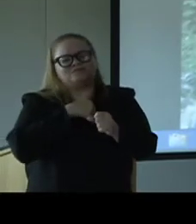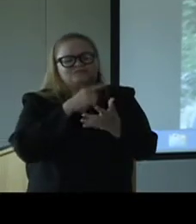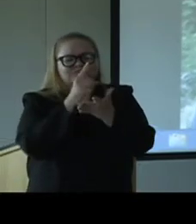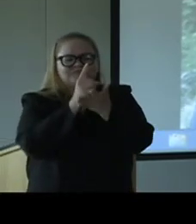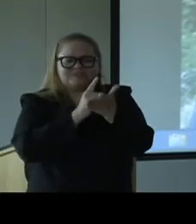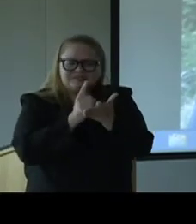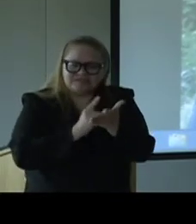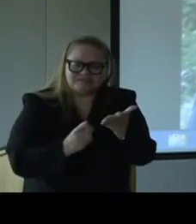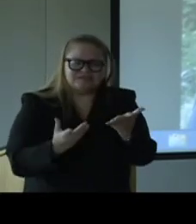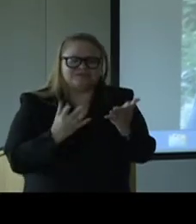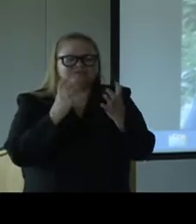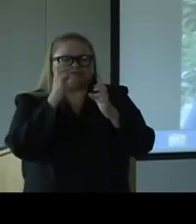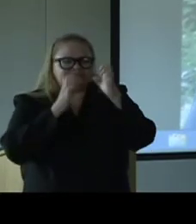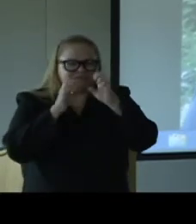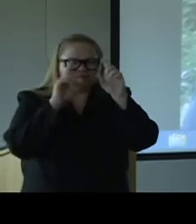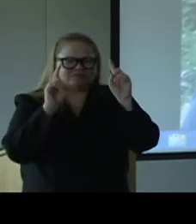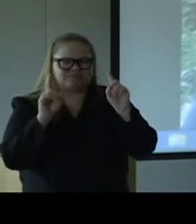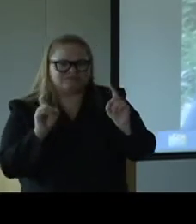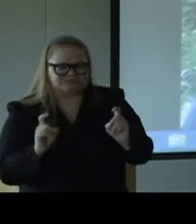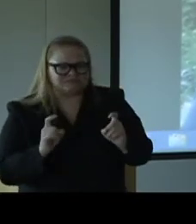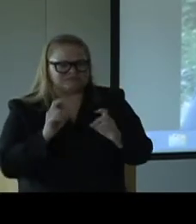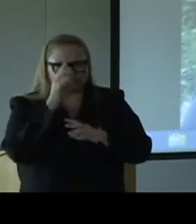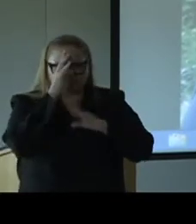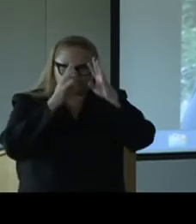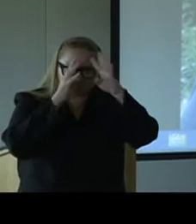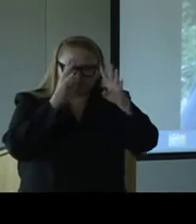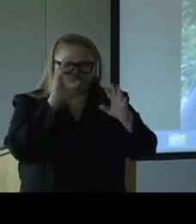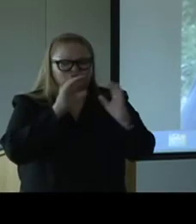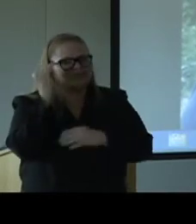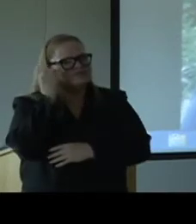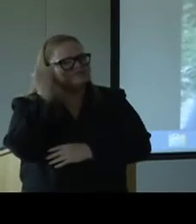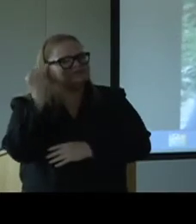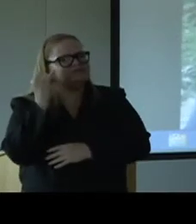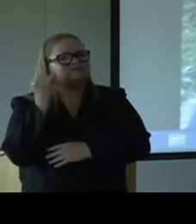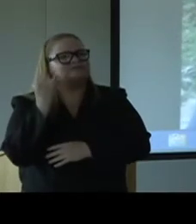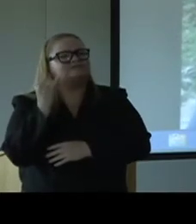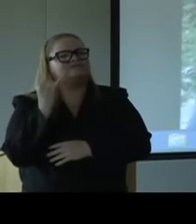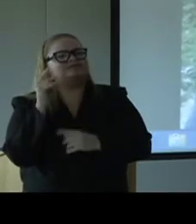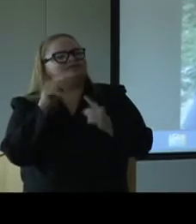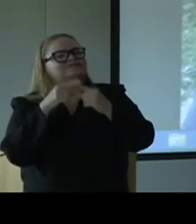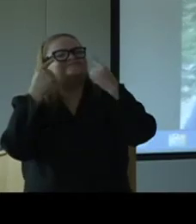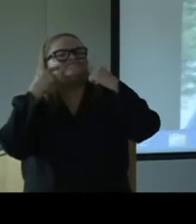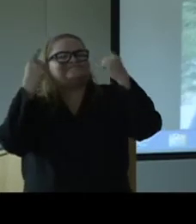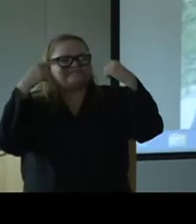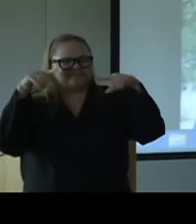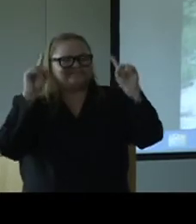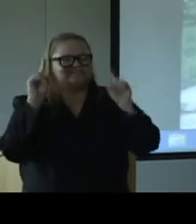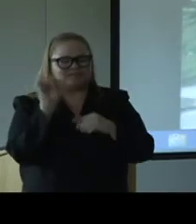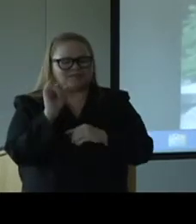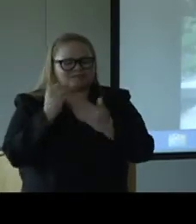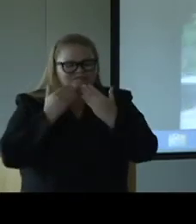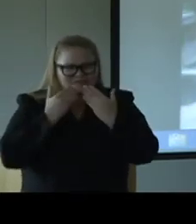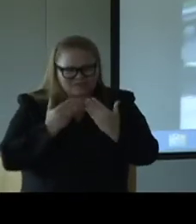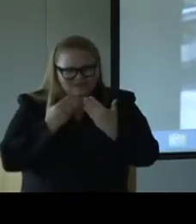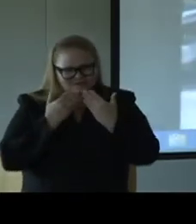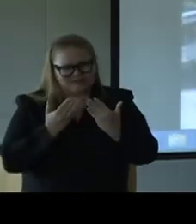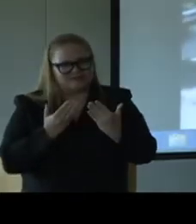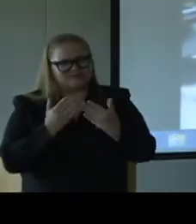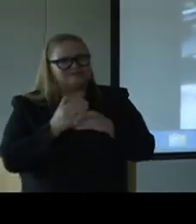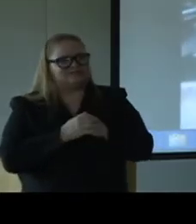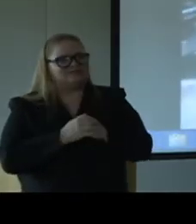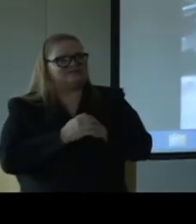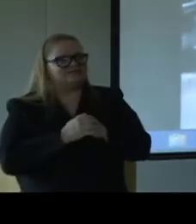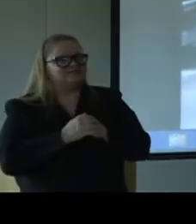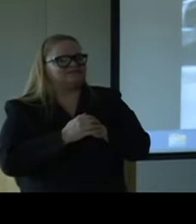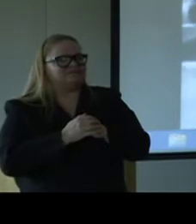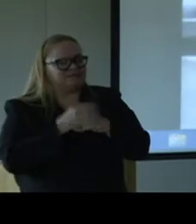diseñando y probando, evaluando y buscando ideas hasta que esto se hace posible, ¿verdad? También le tengo que decir que la base de su silla